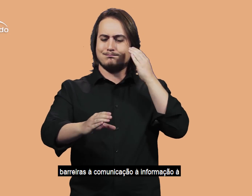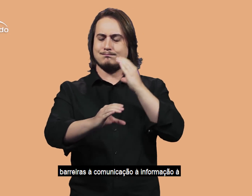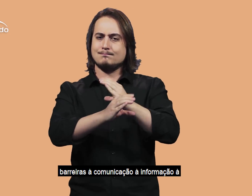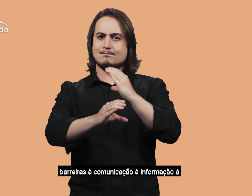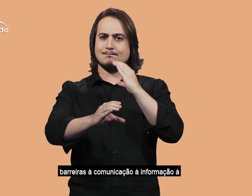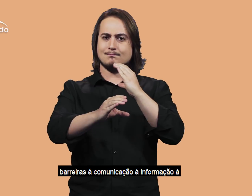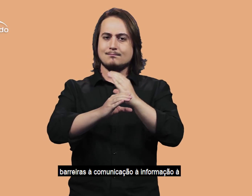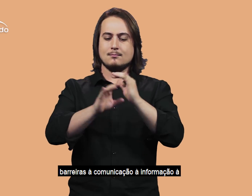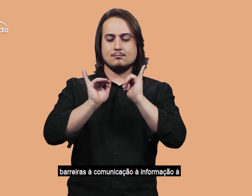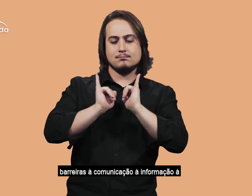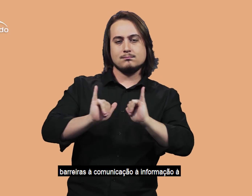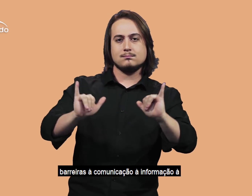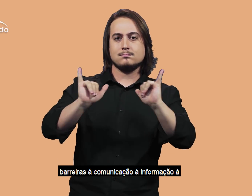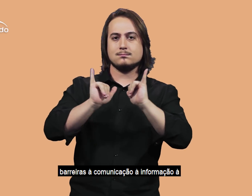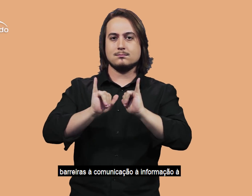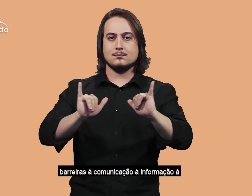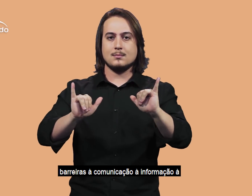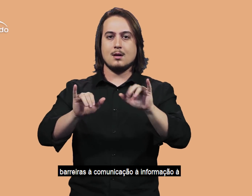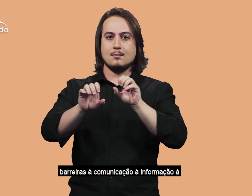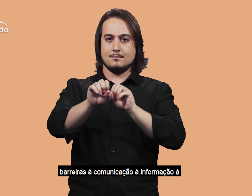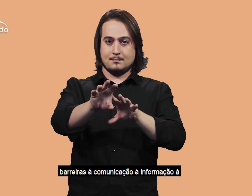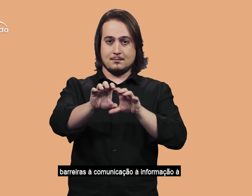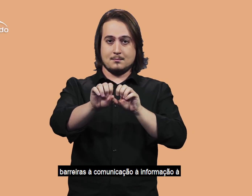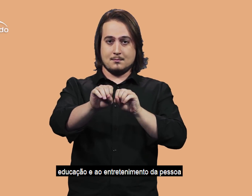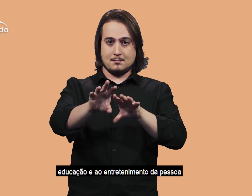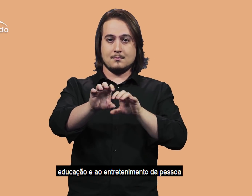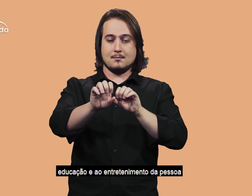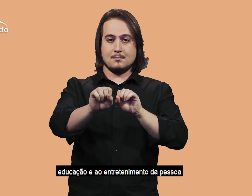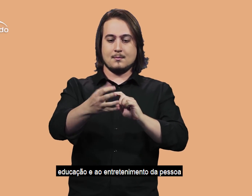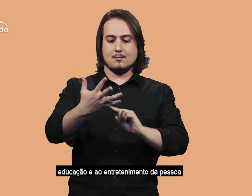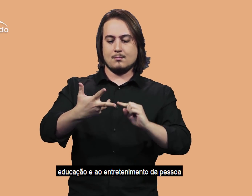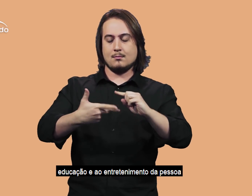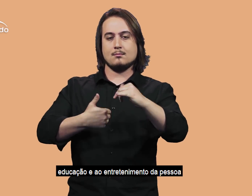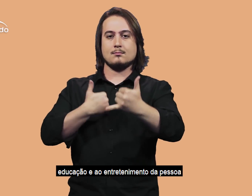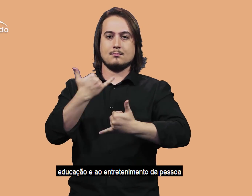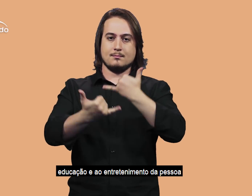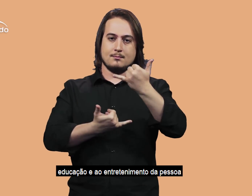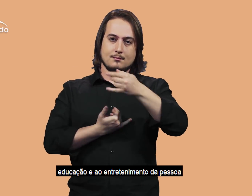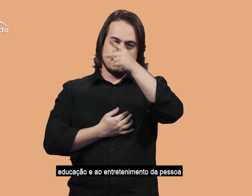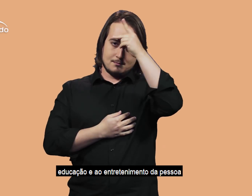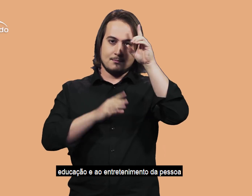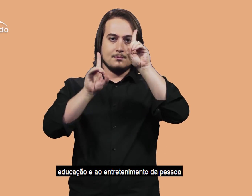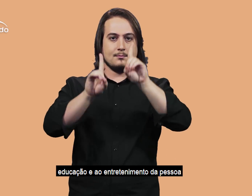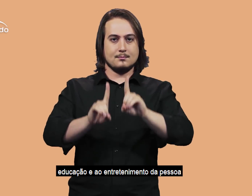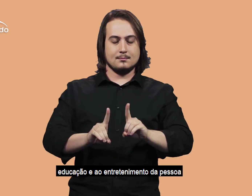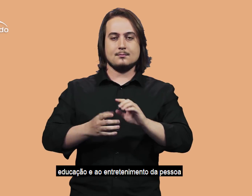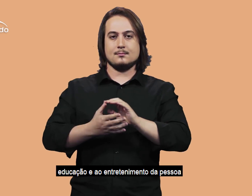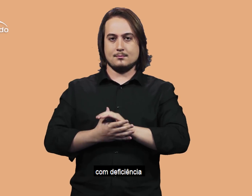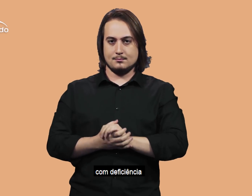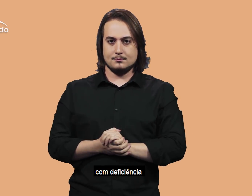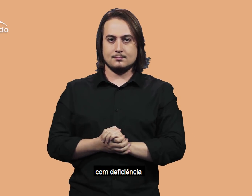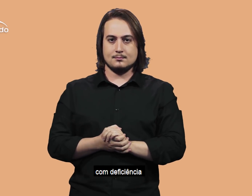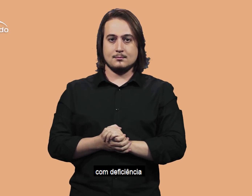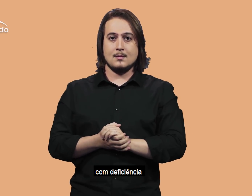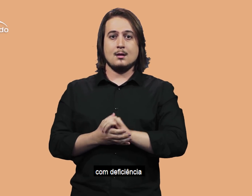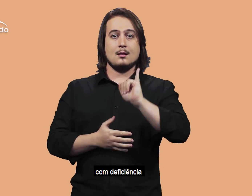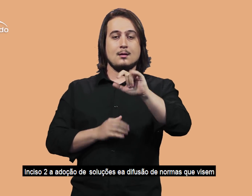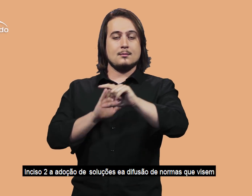à informação à educação e ao entretenimento da pessoa com deficiência inciso